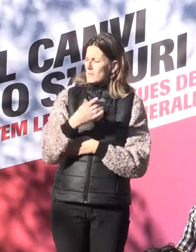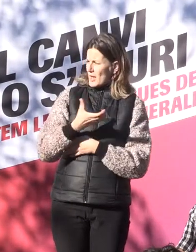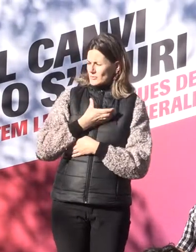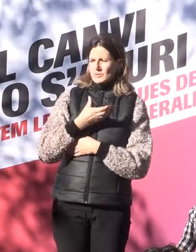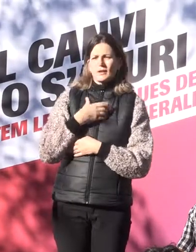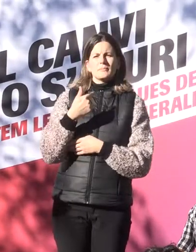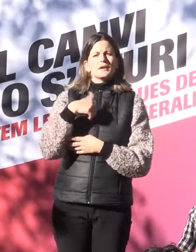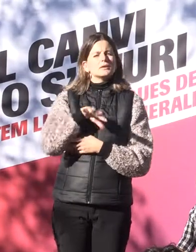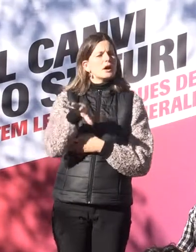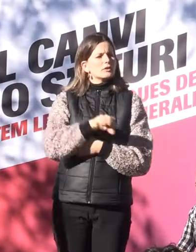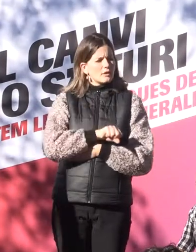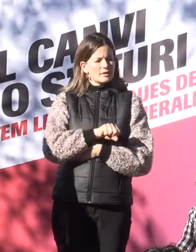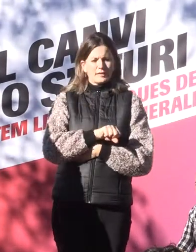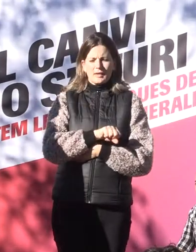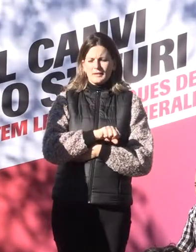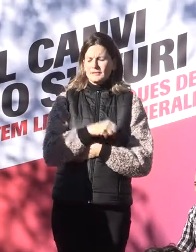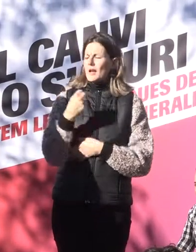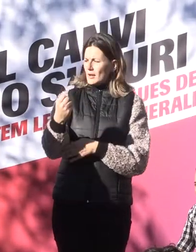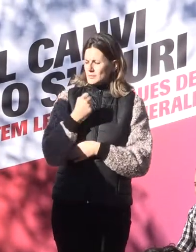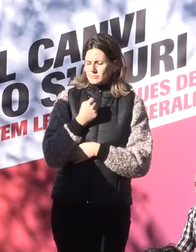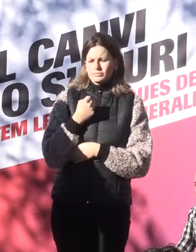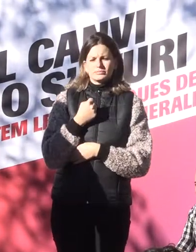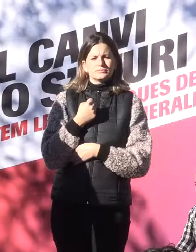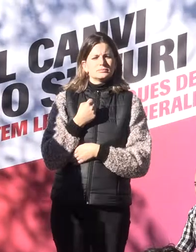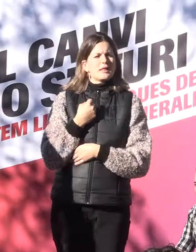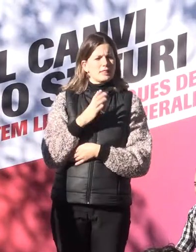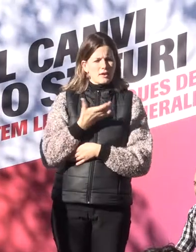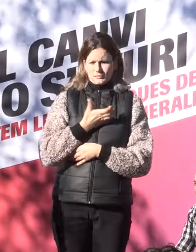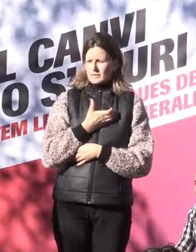entiendo que es con apoyo del ayuntamiento